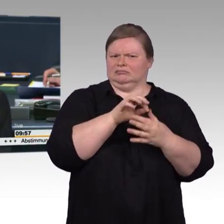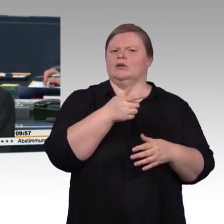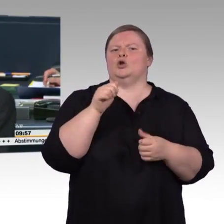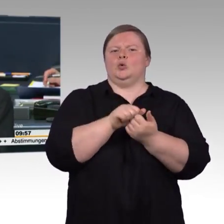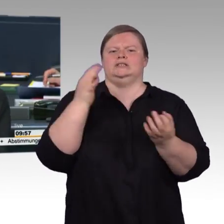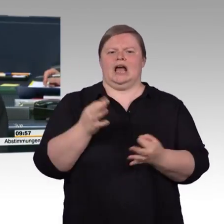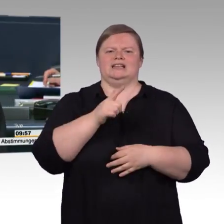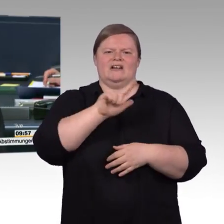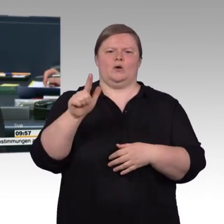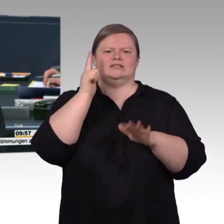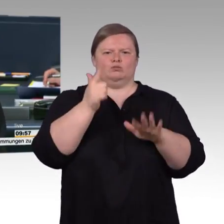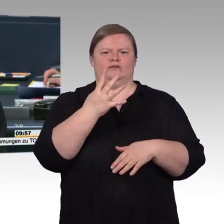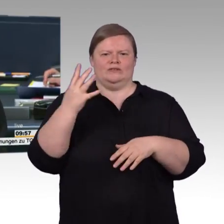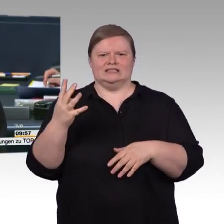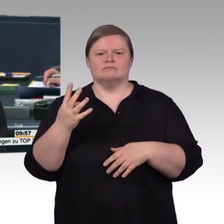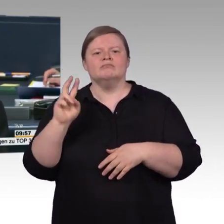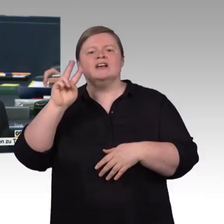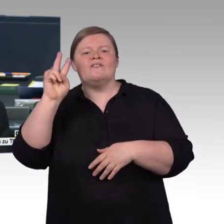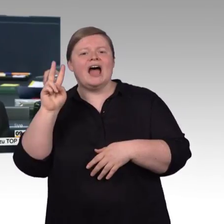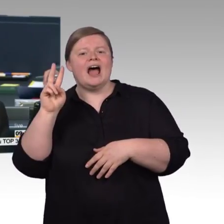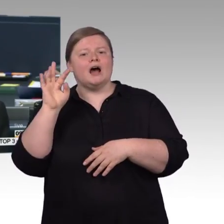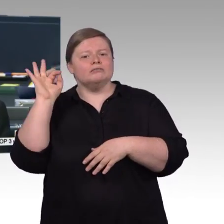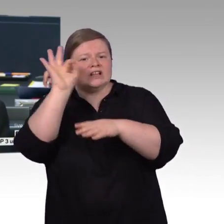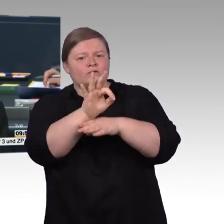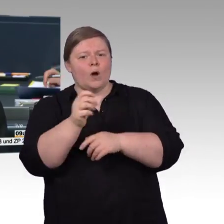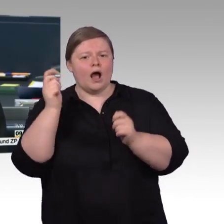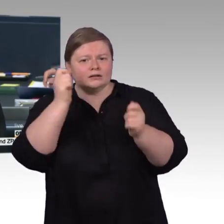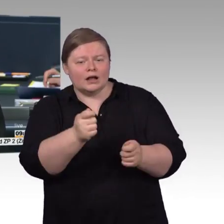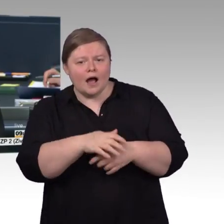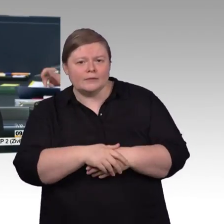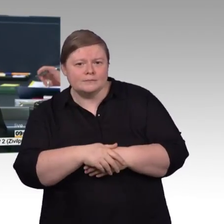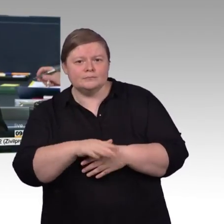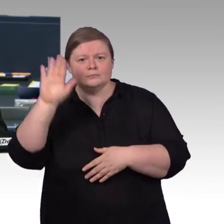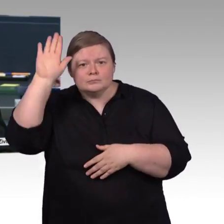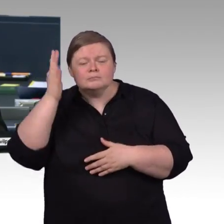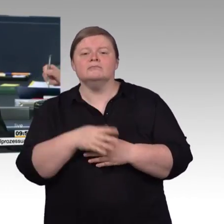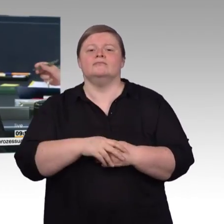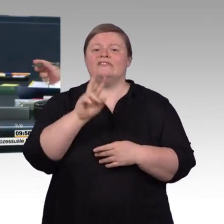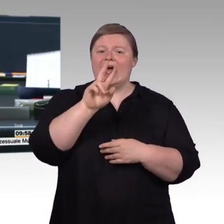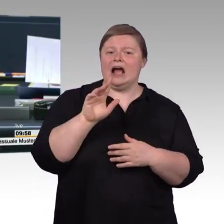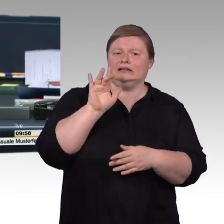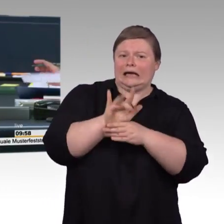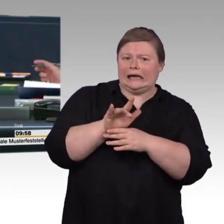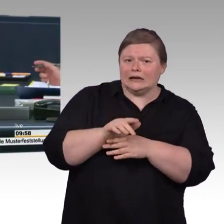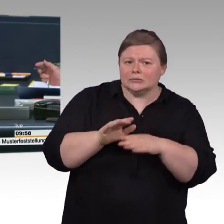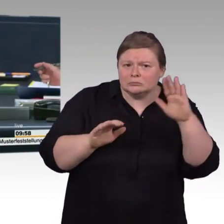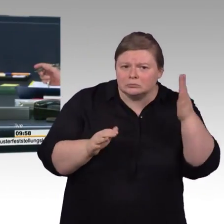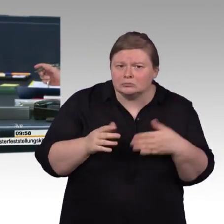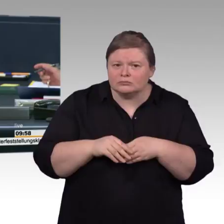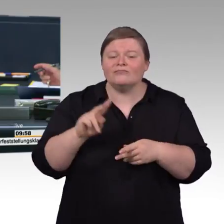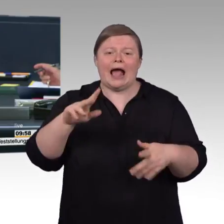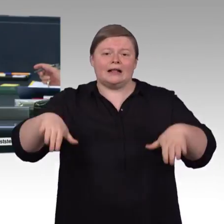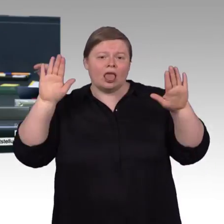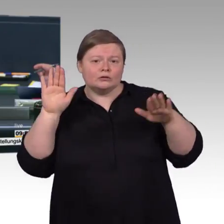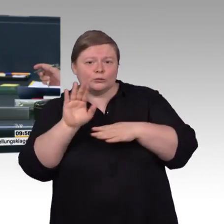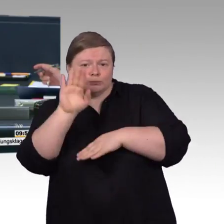Linken mit den Stimmen von CDU und CSU, SPD und AfD abgelehnt. Jetzt kommen wir zur Abstimmung über